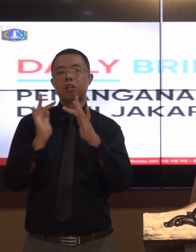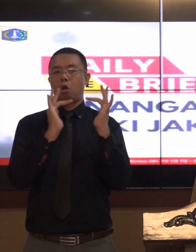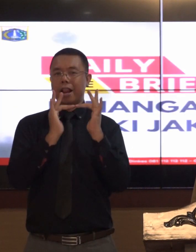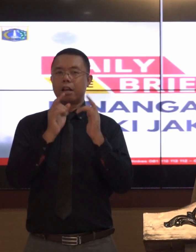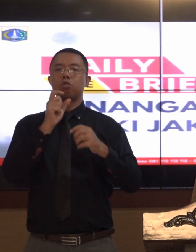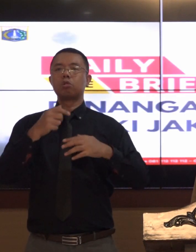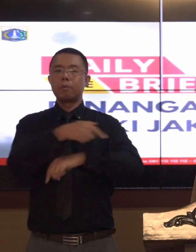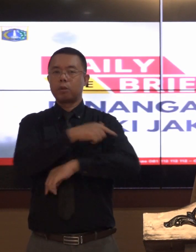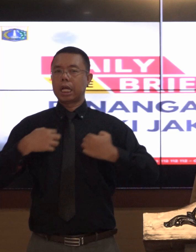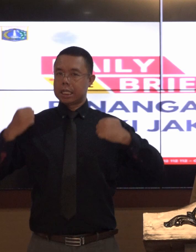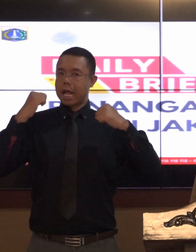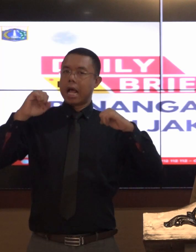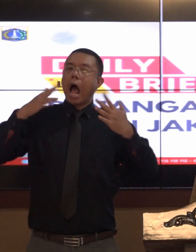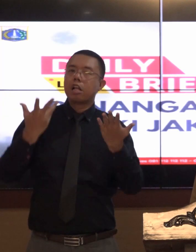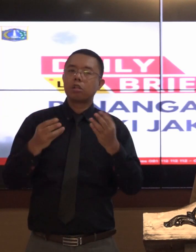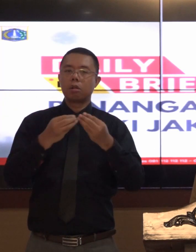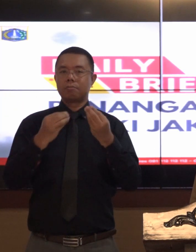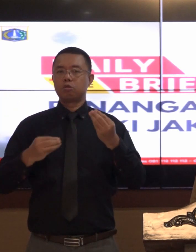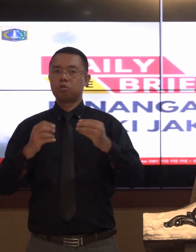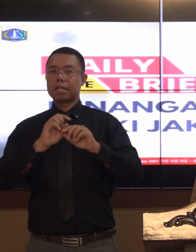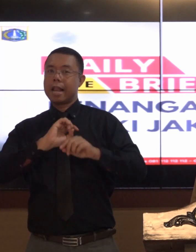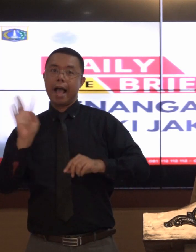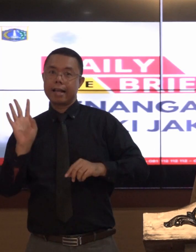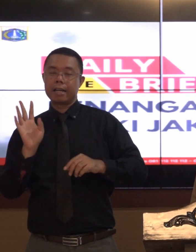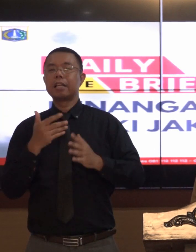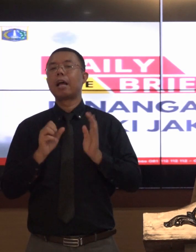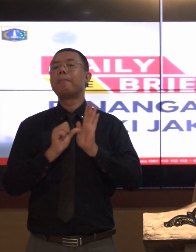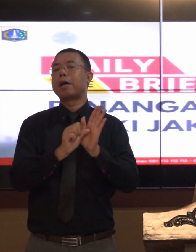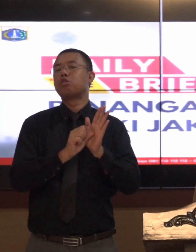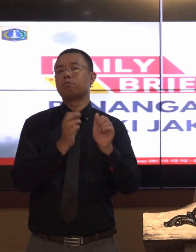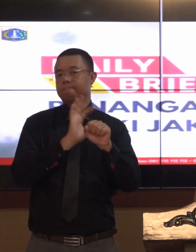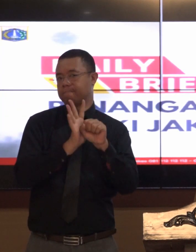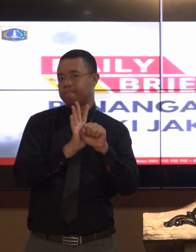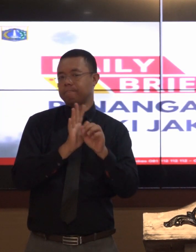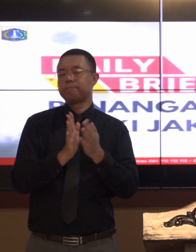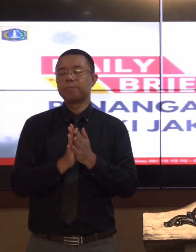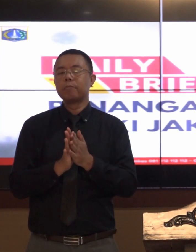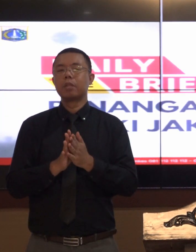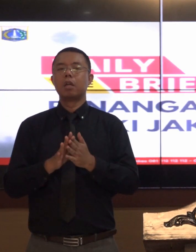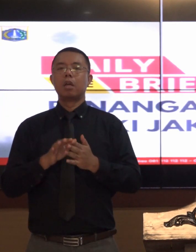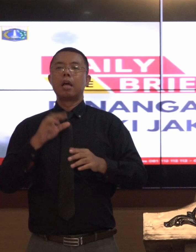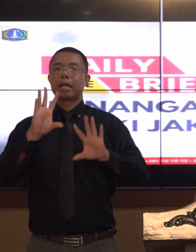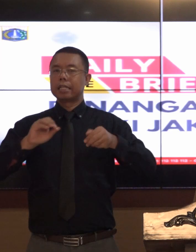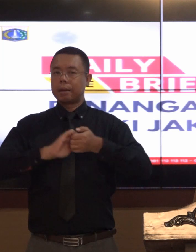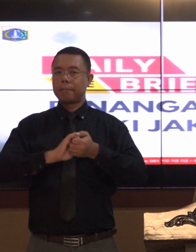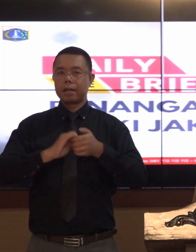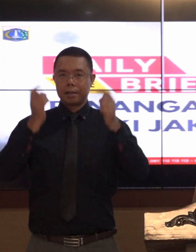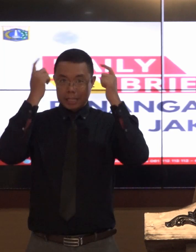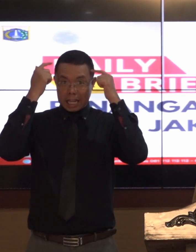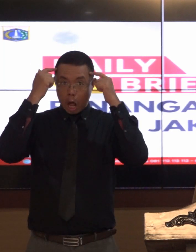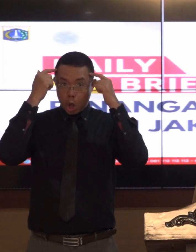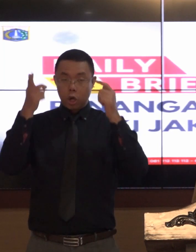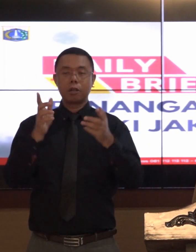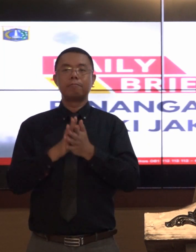tenaga penunjang yang melakukan penanganan konflik 19 kegiatan ini bekerjasama dengan psychiater dan psikologi klinis